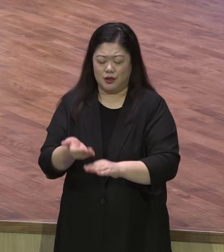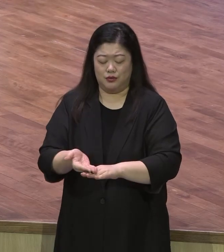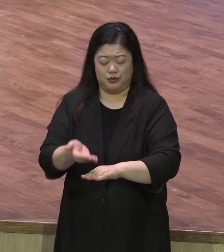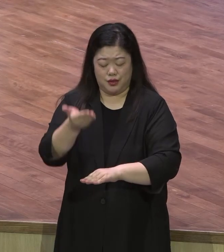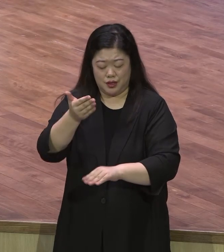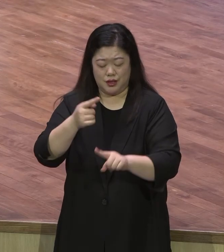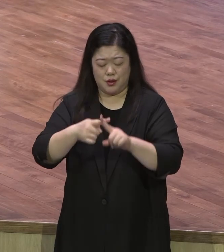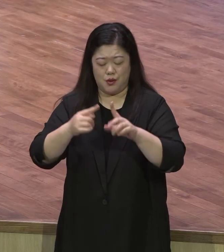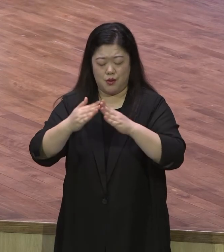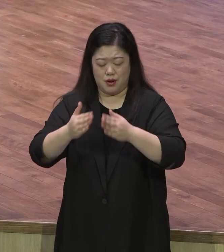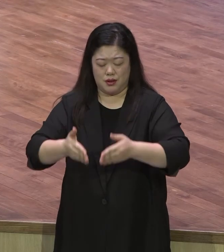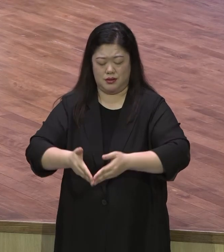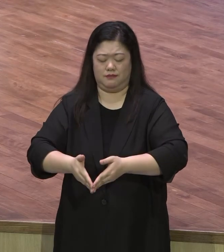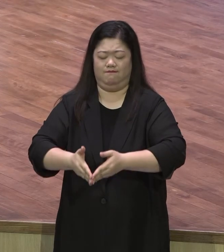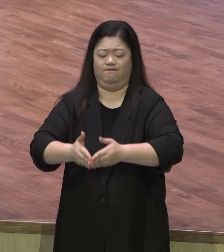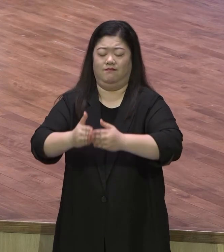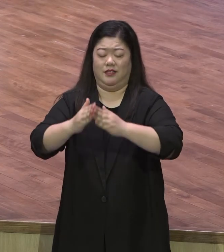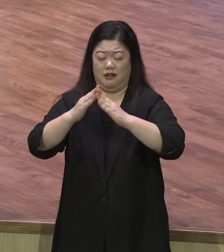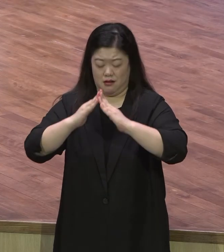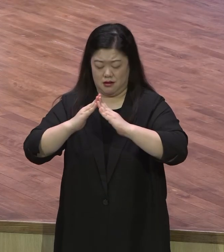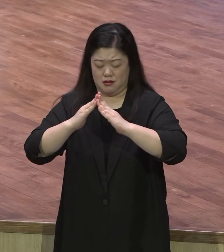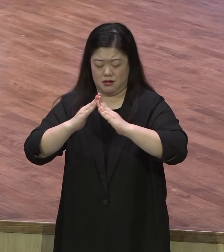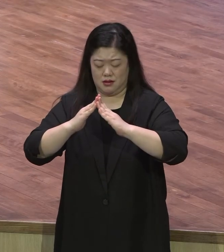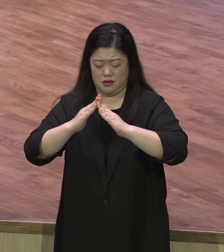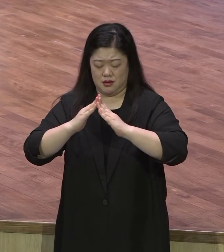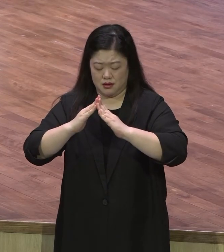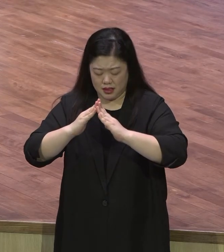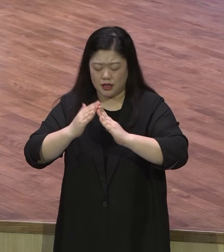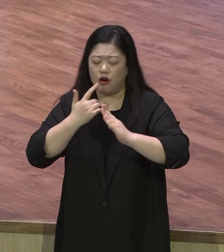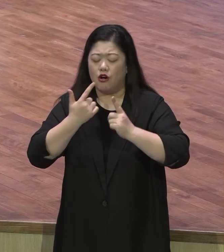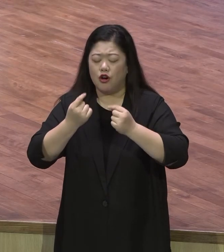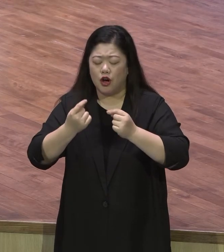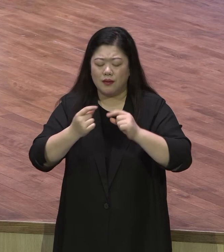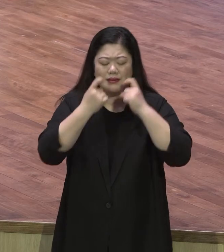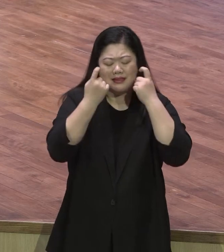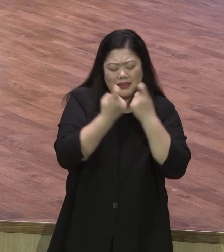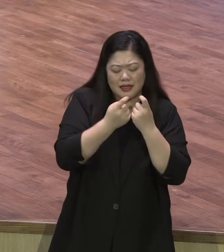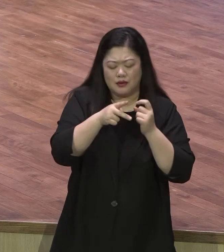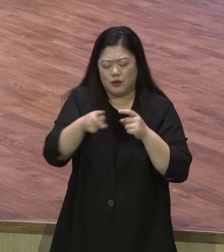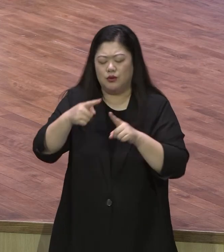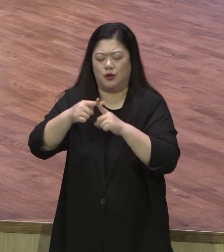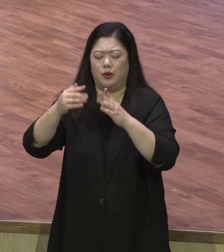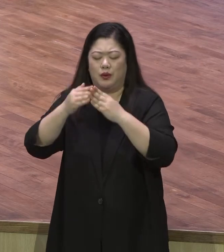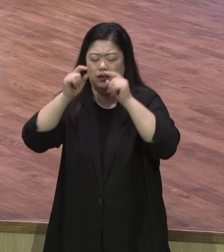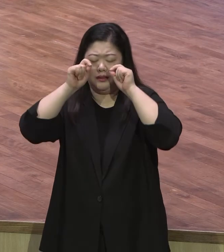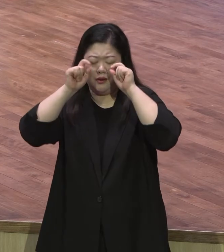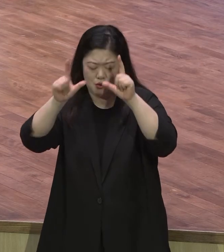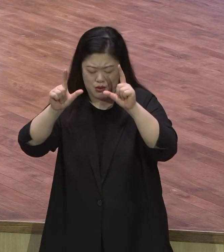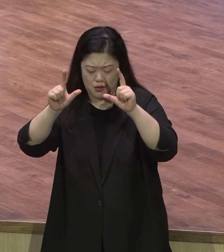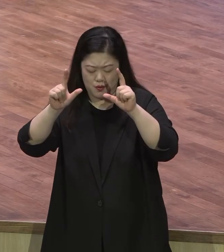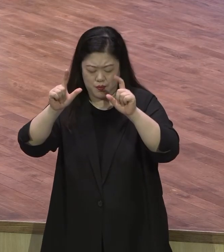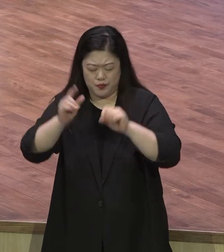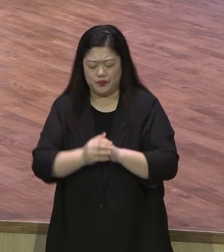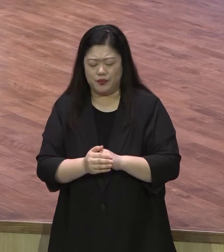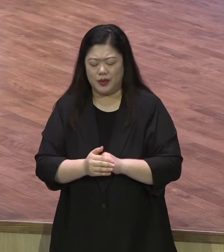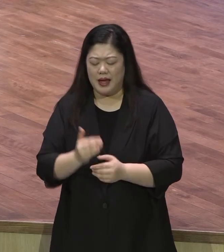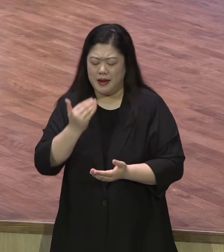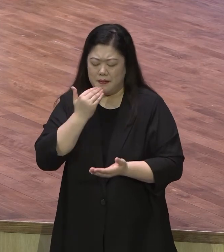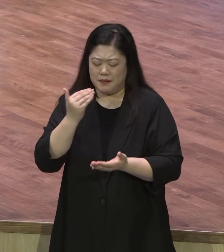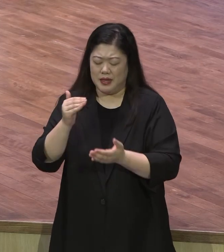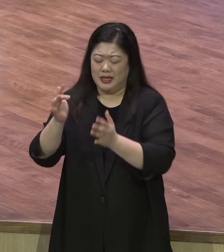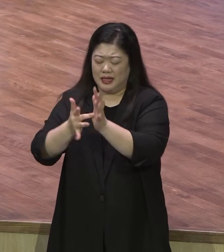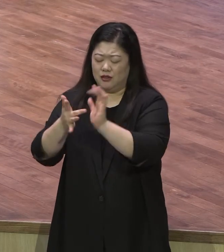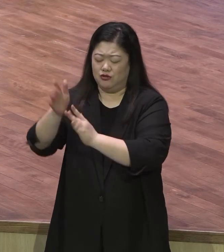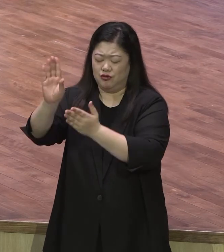영계의 모든 인생들이 되게도와 주옵사사 반석이신 예수 그리스도 안에